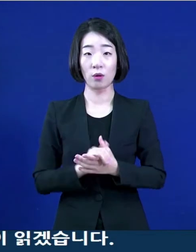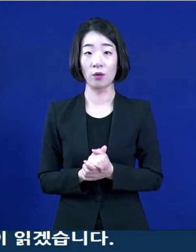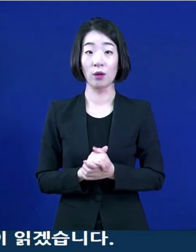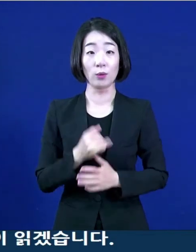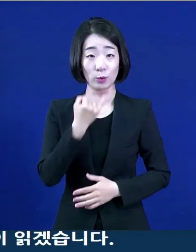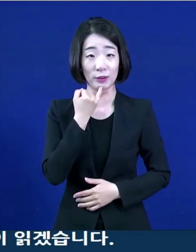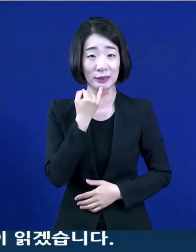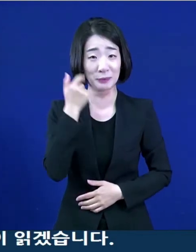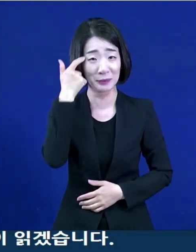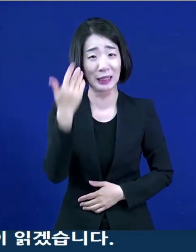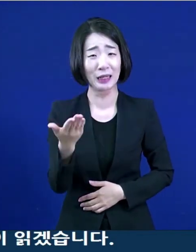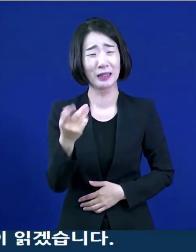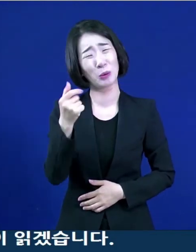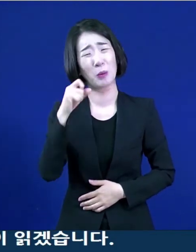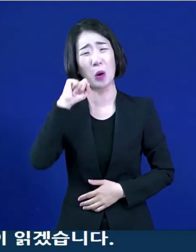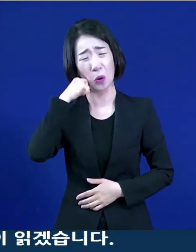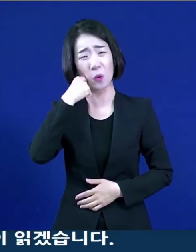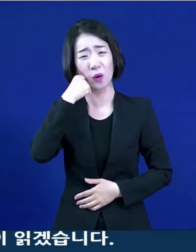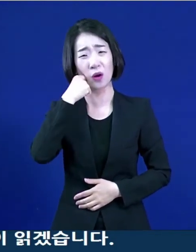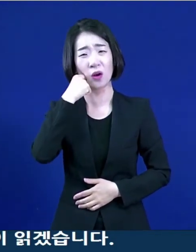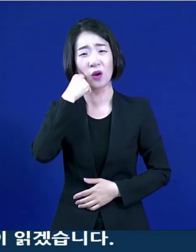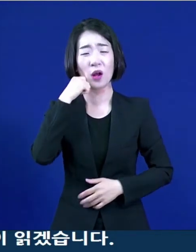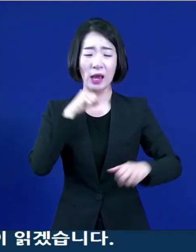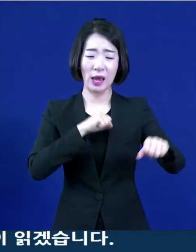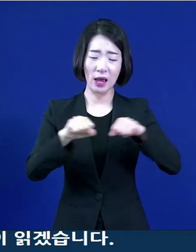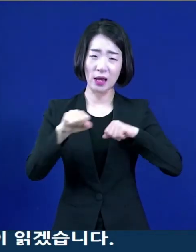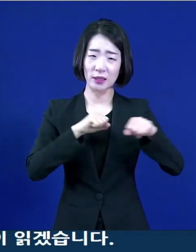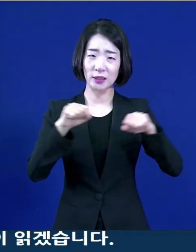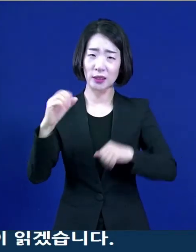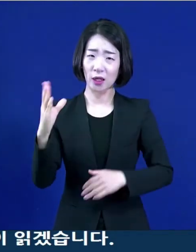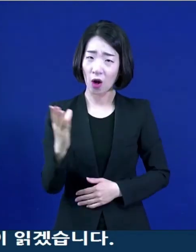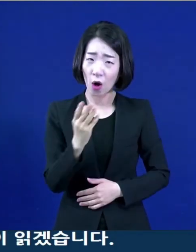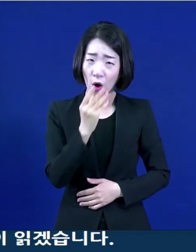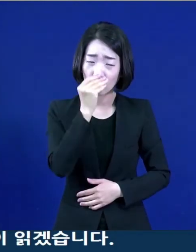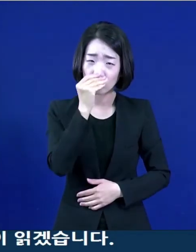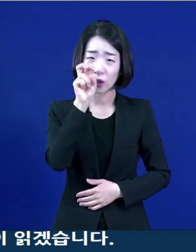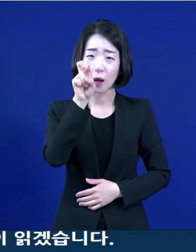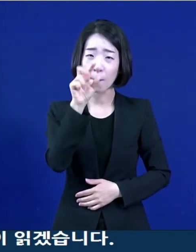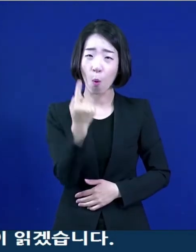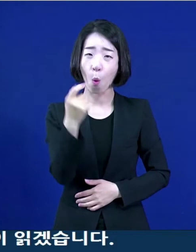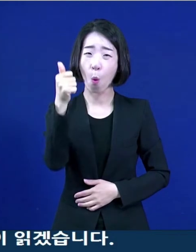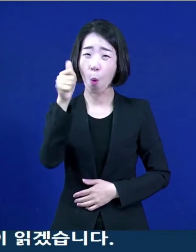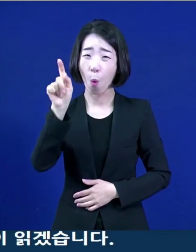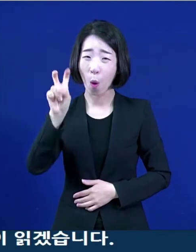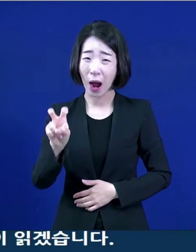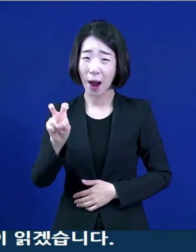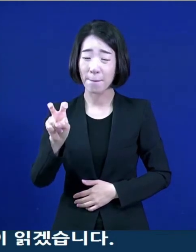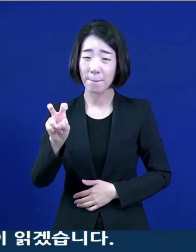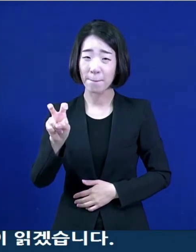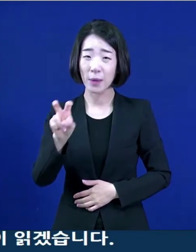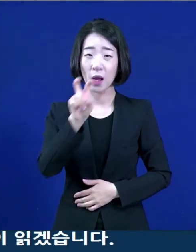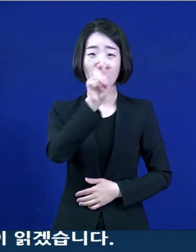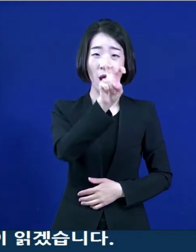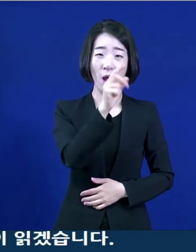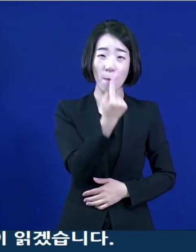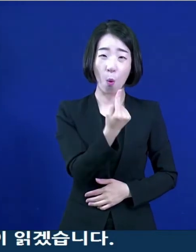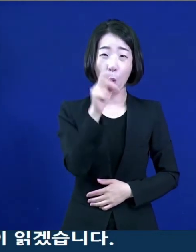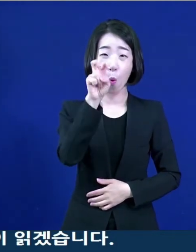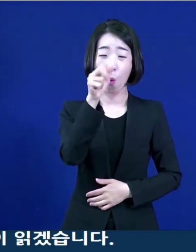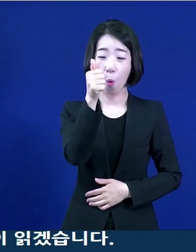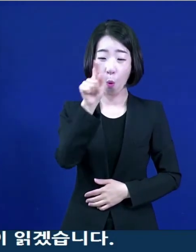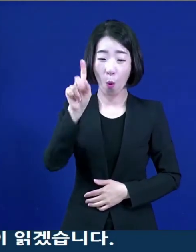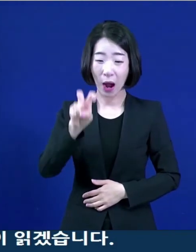되시겠습니까? 좀 어렵죠. 행실에 거룩한 거, 모함하지 않는 거, 모함을 여성들이 더 많이 하는